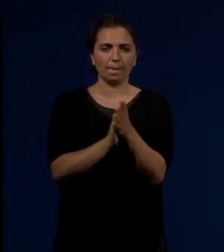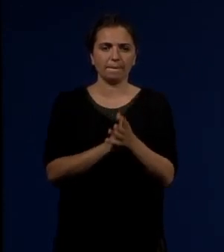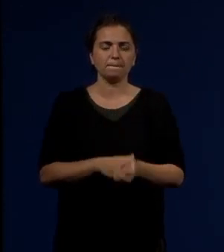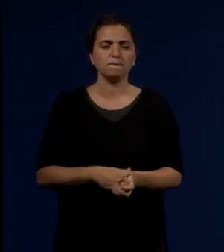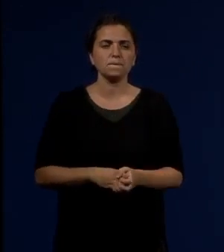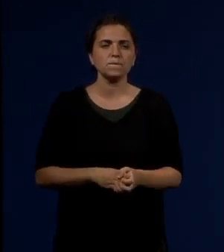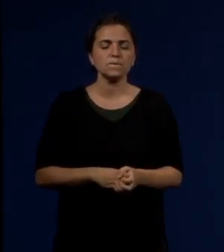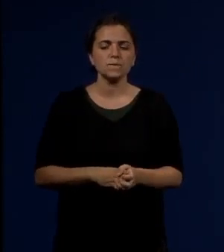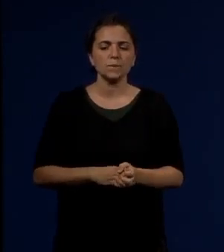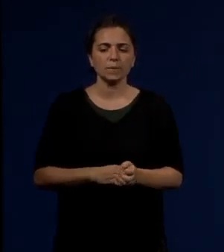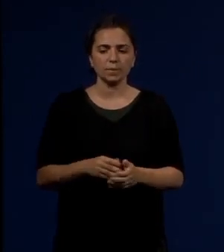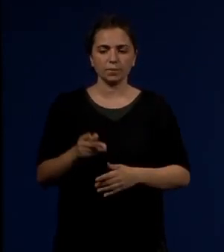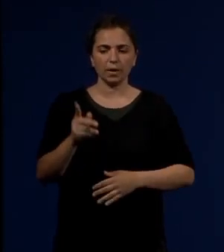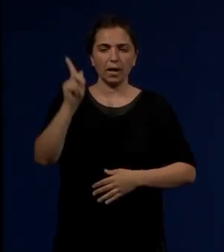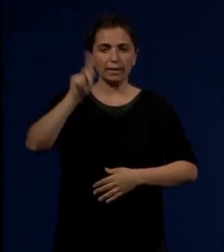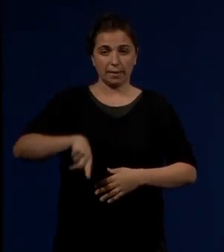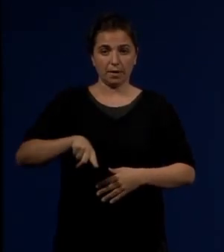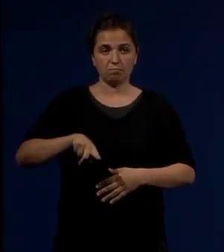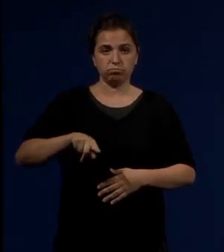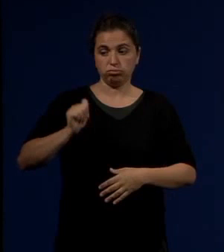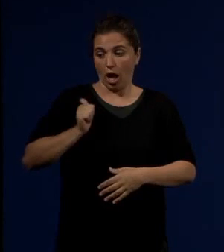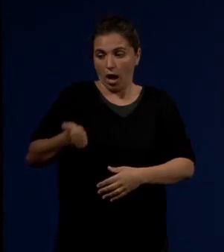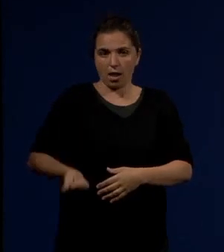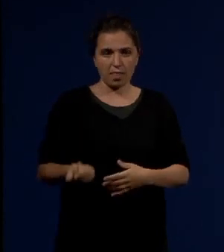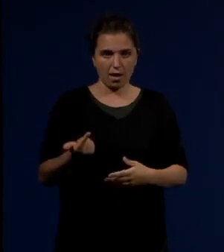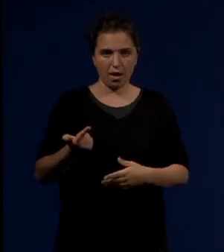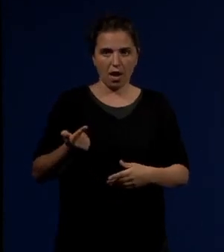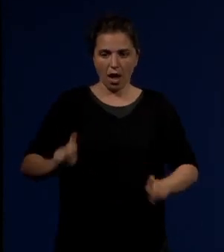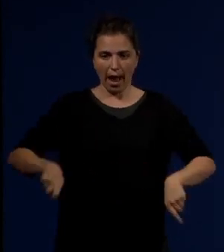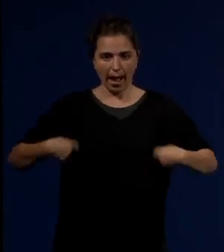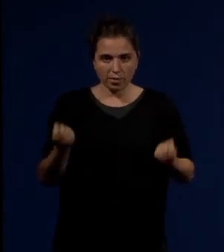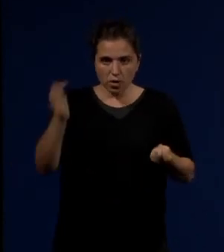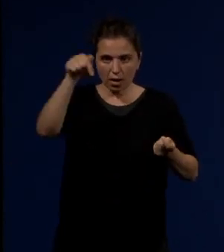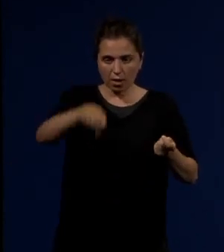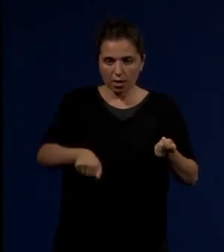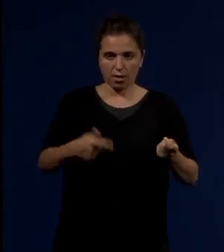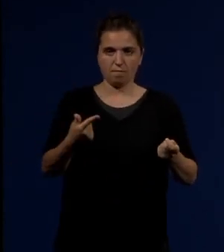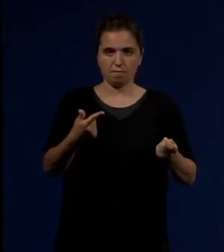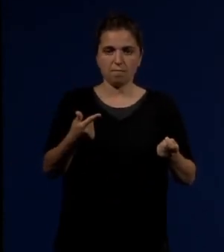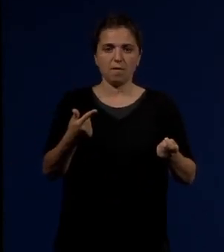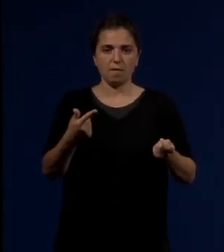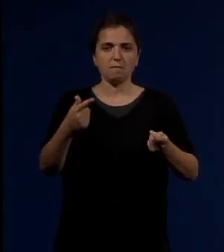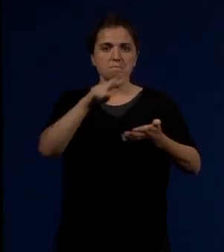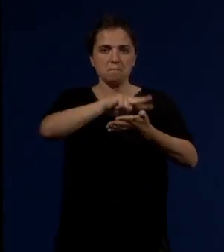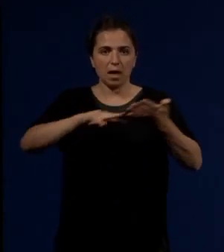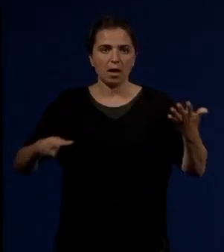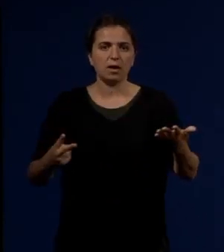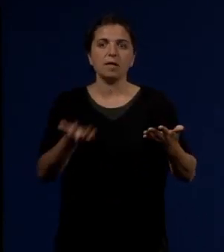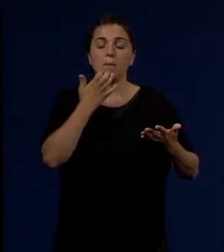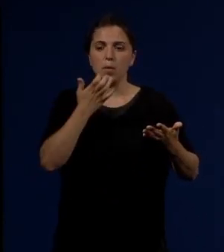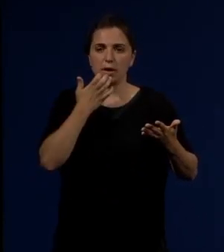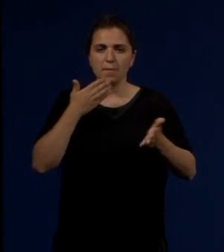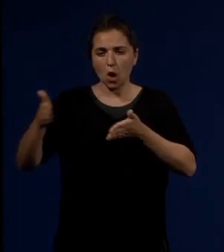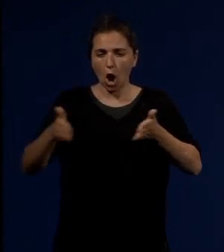Comentouse tamén aquí, dentro da riqueza natural, que é unha riqueza tamén productiva e que é unha riqueza turística, o saneamento completo das rías